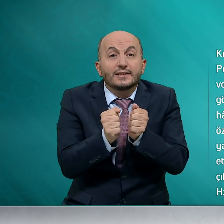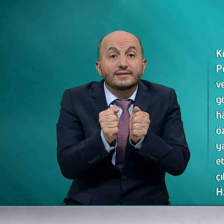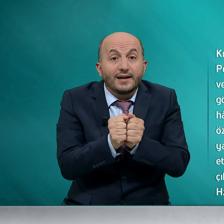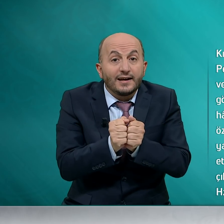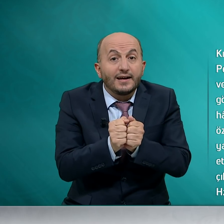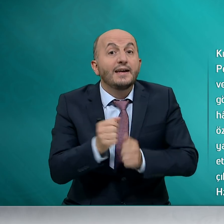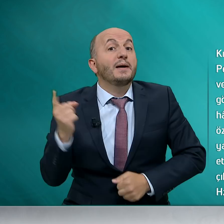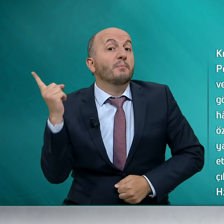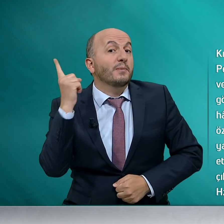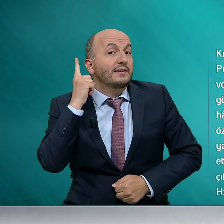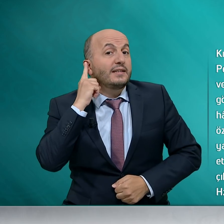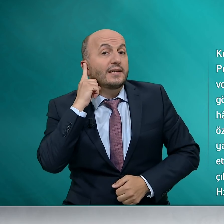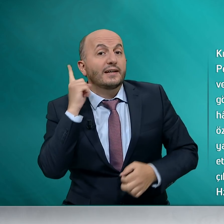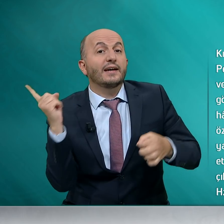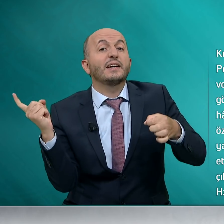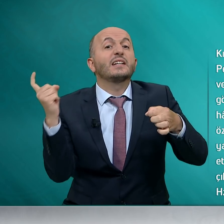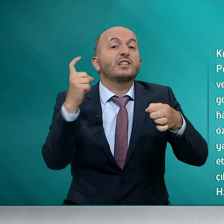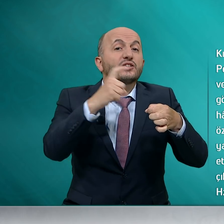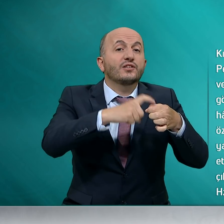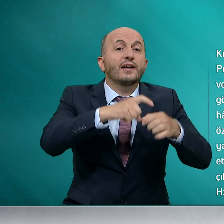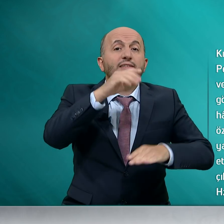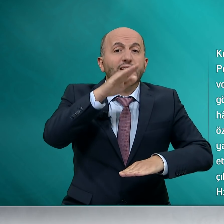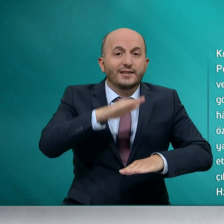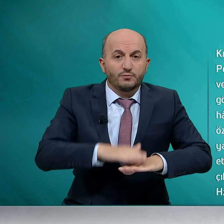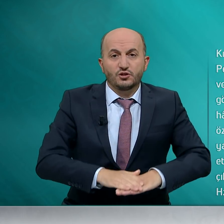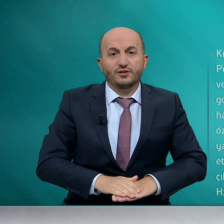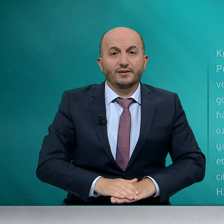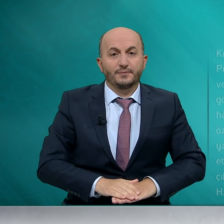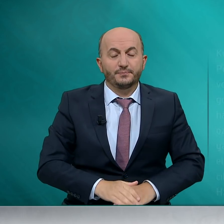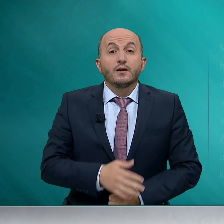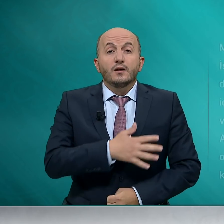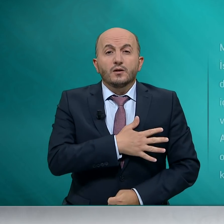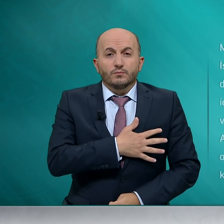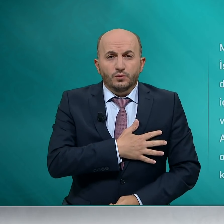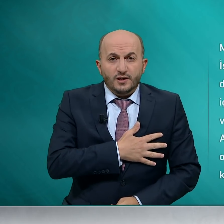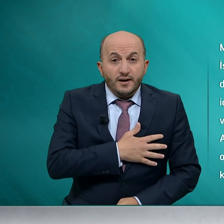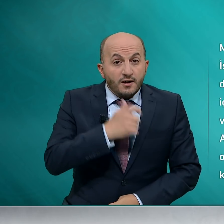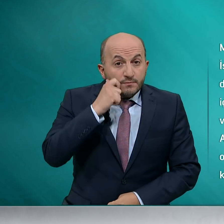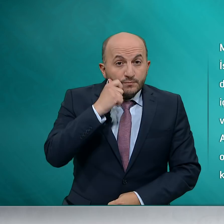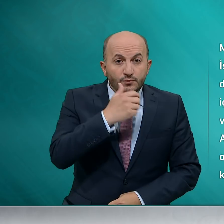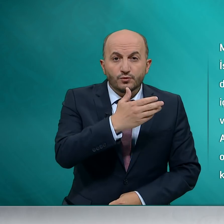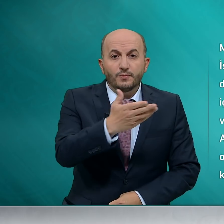birlikte Medine'ye hicret etmişti. Muhterem